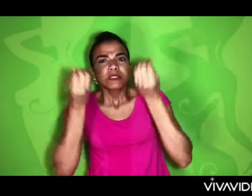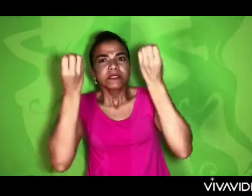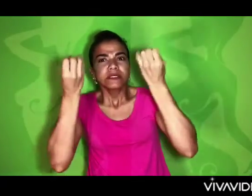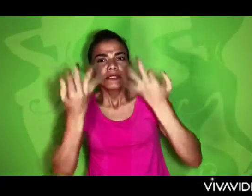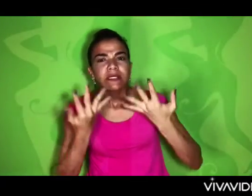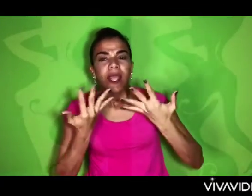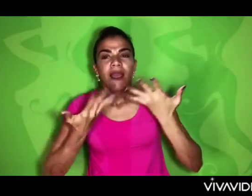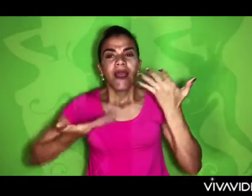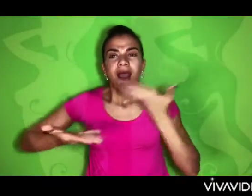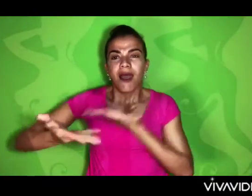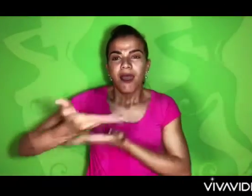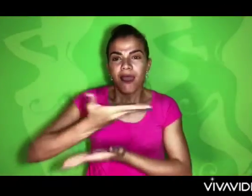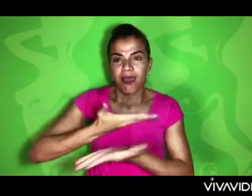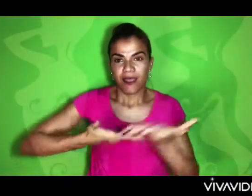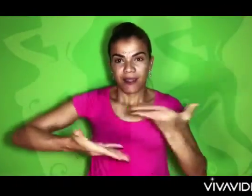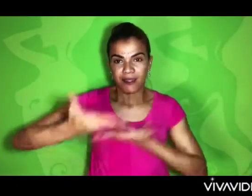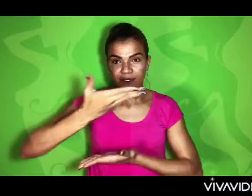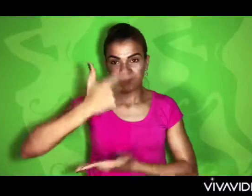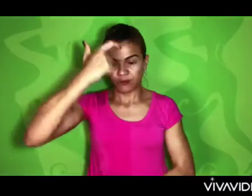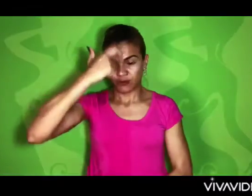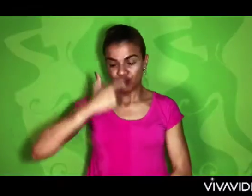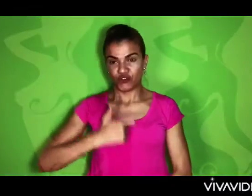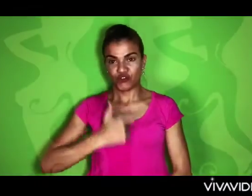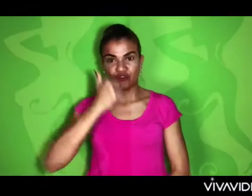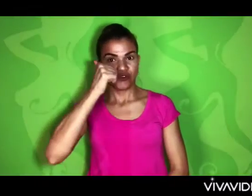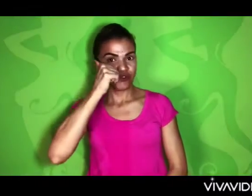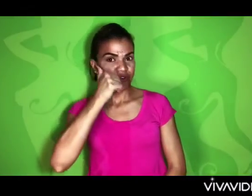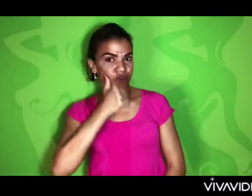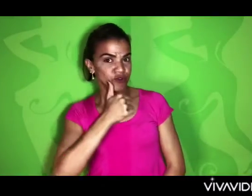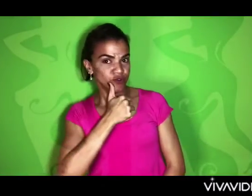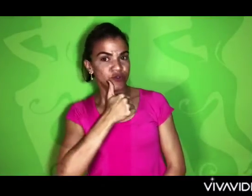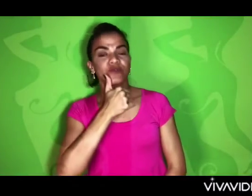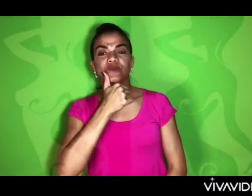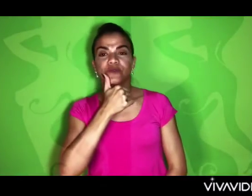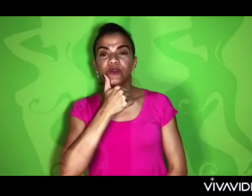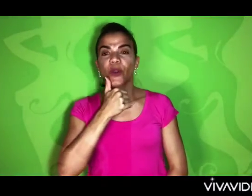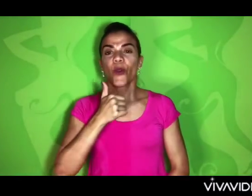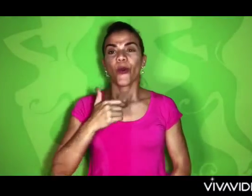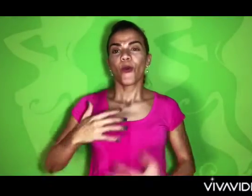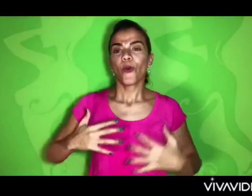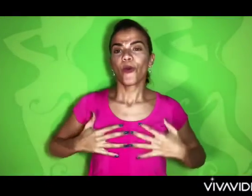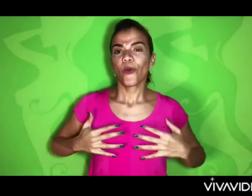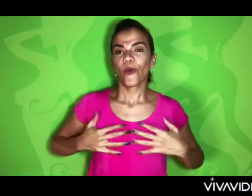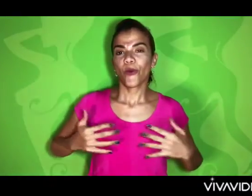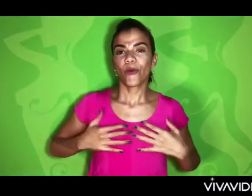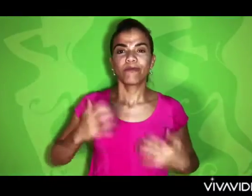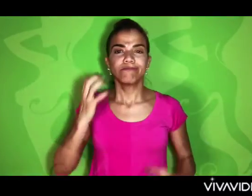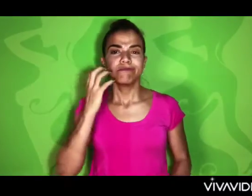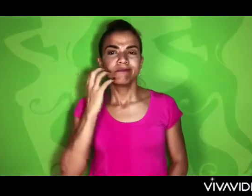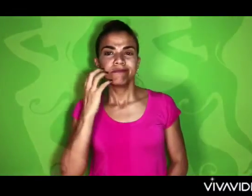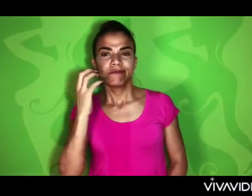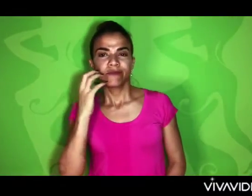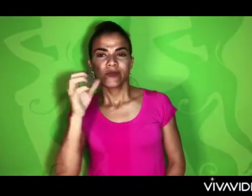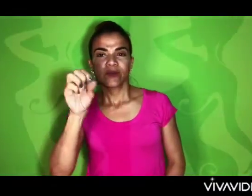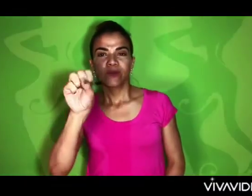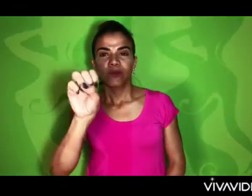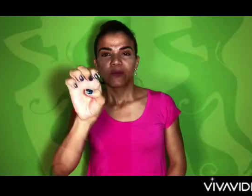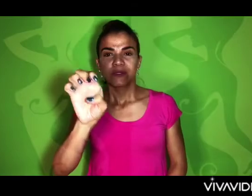porque e como seria a relação da mulher com seios ou com a